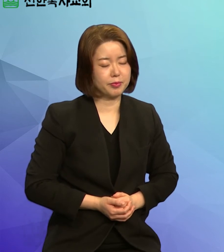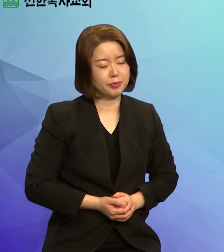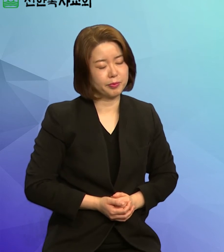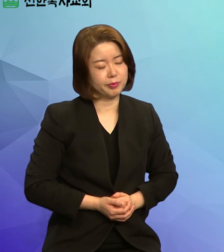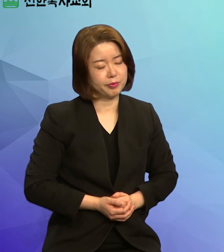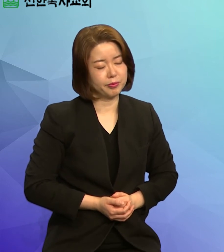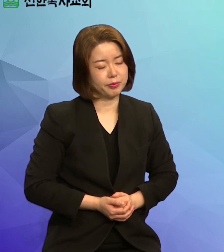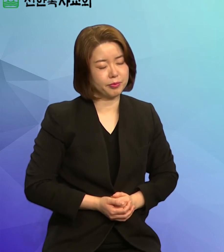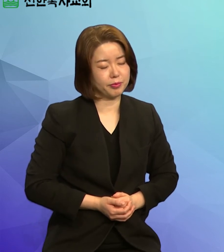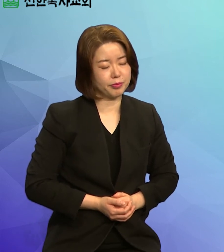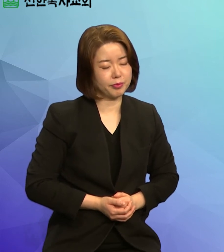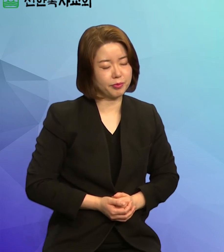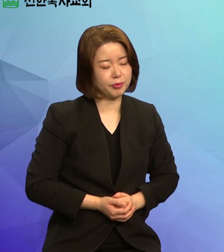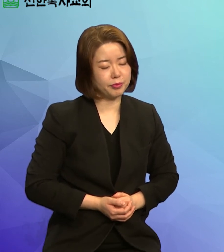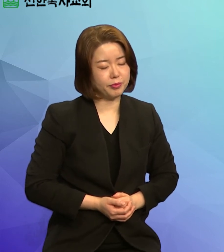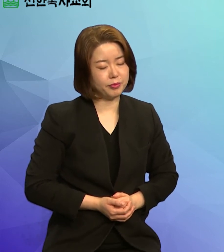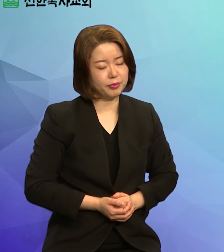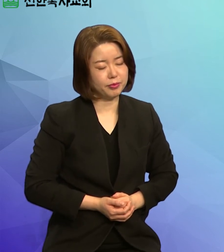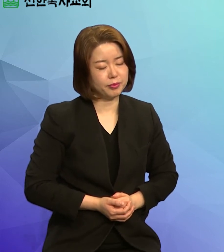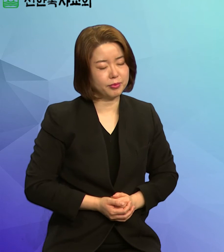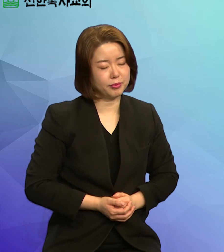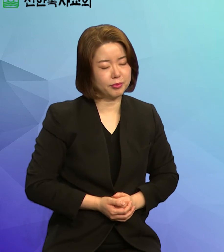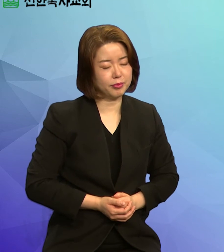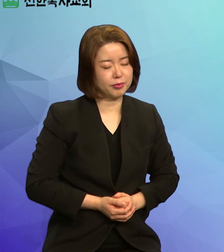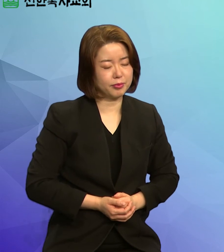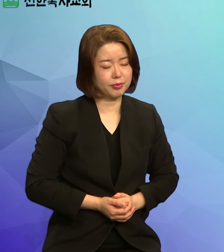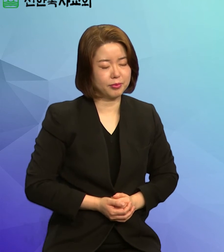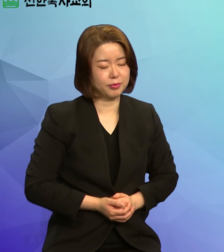하나님의 은혜를 보여주시니라.